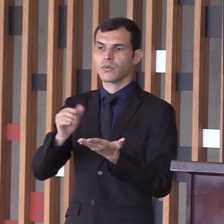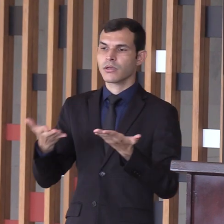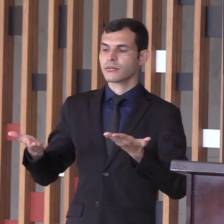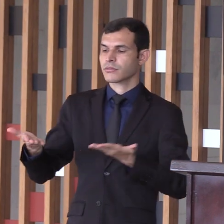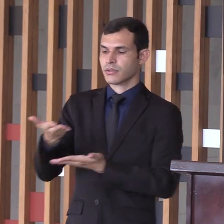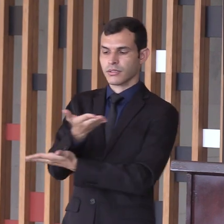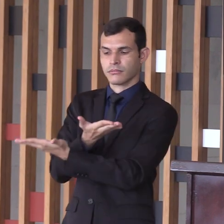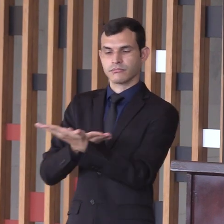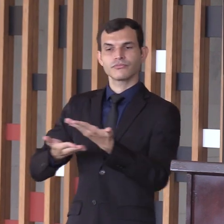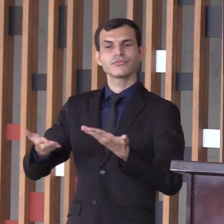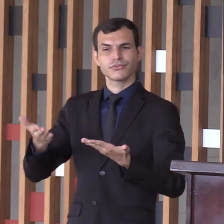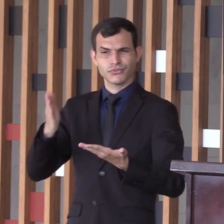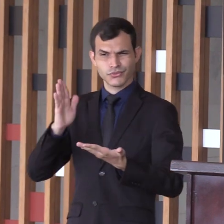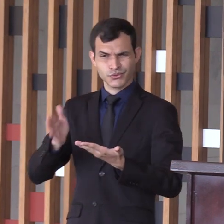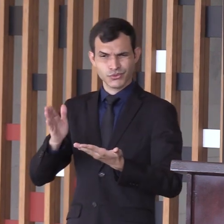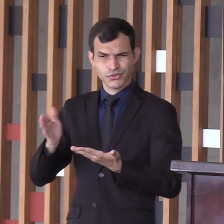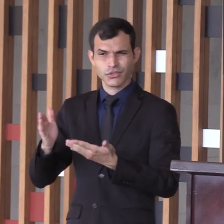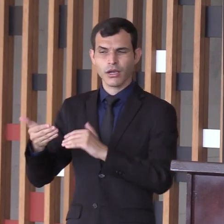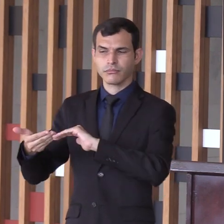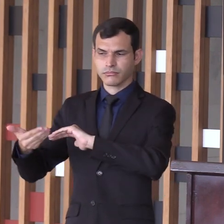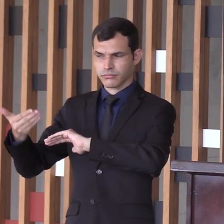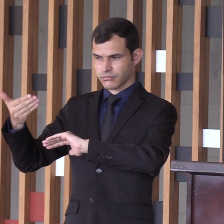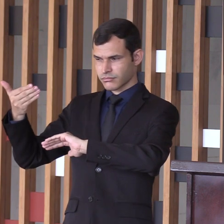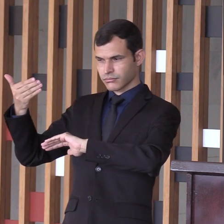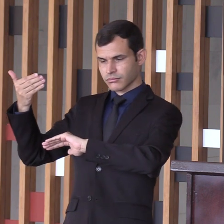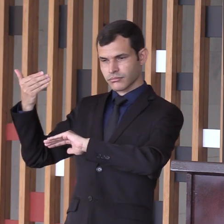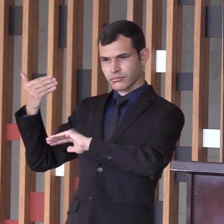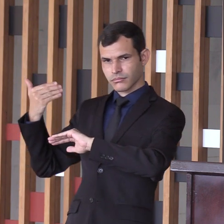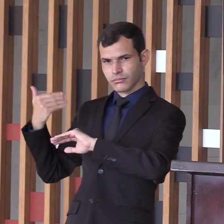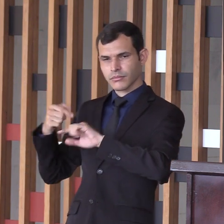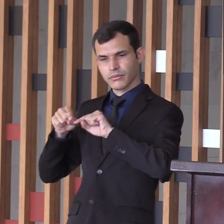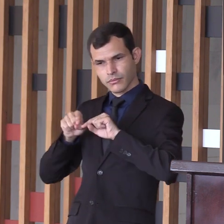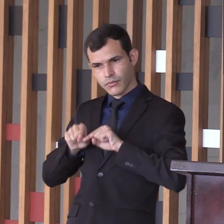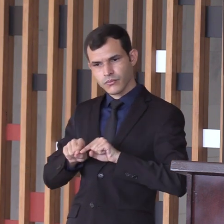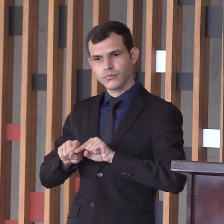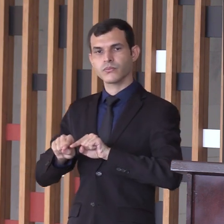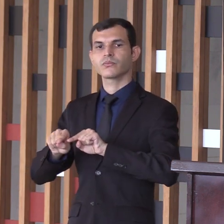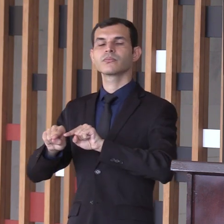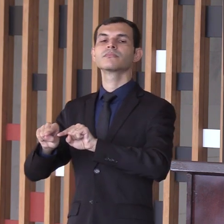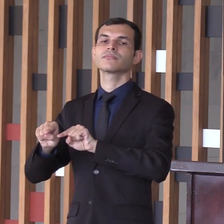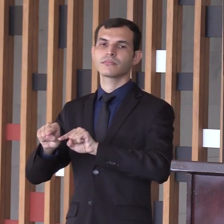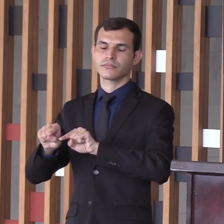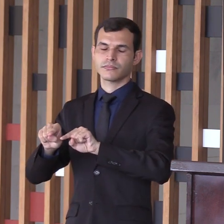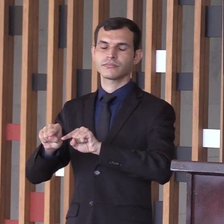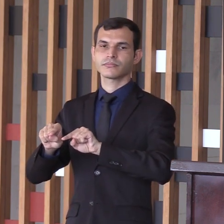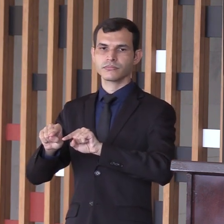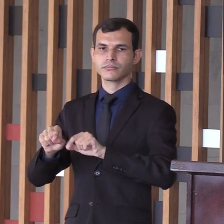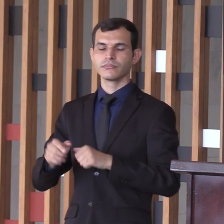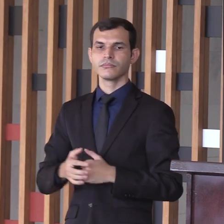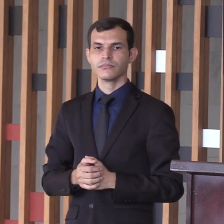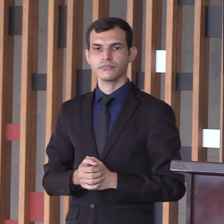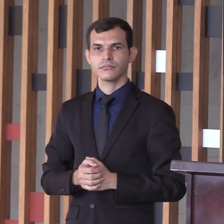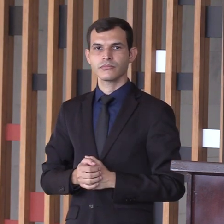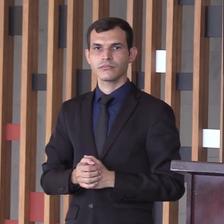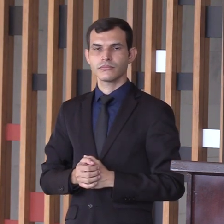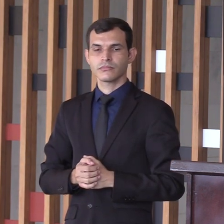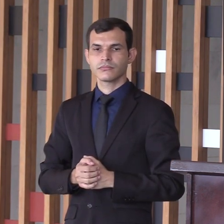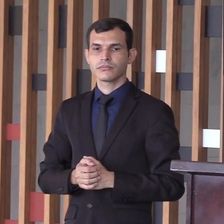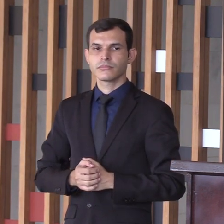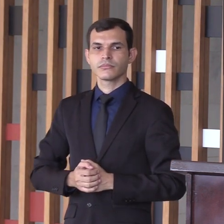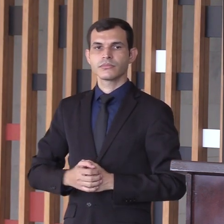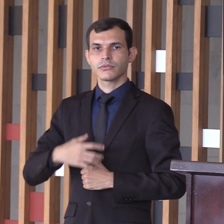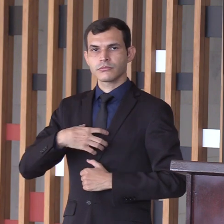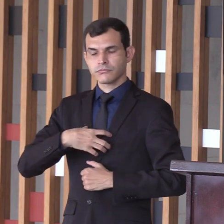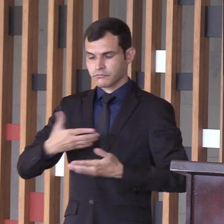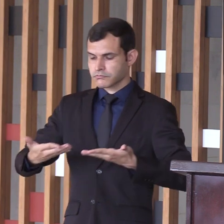vem se desenvolvendo com uma generosidade muito grande da